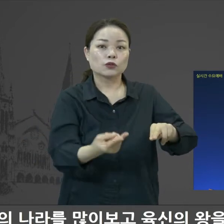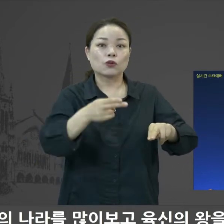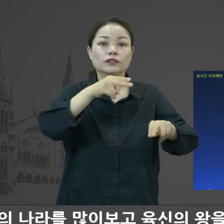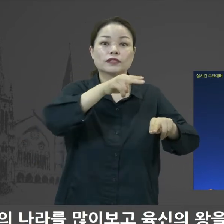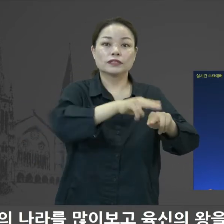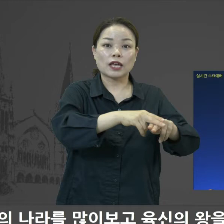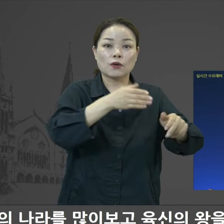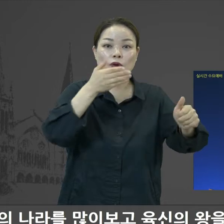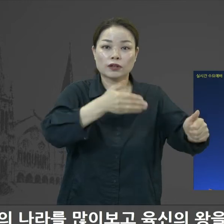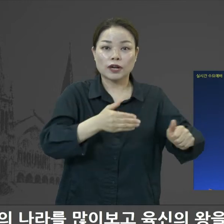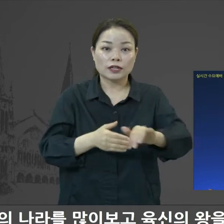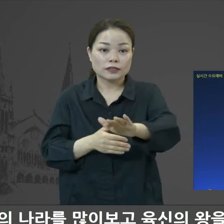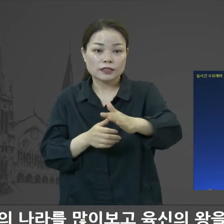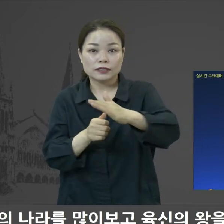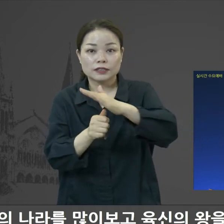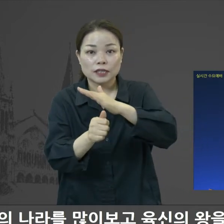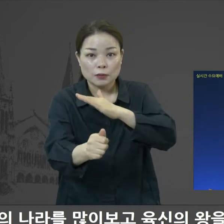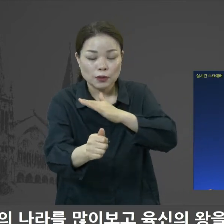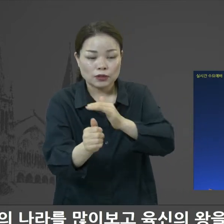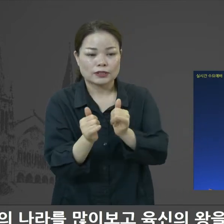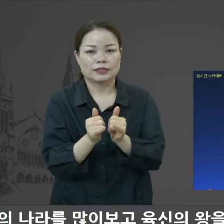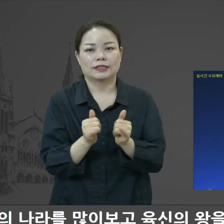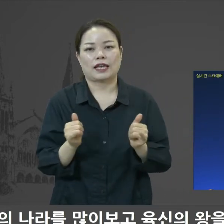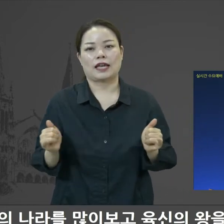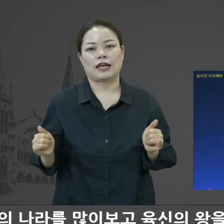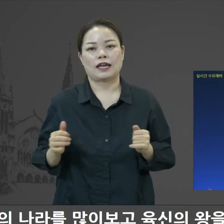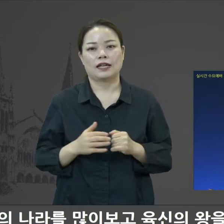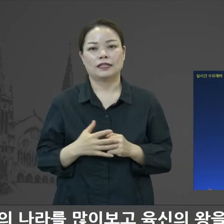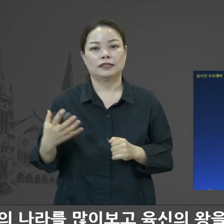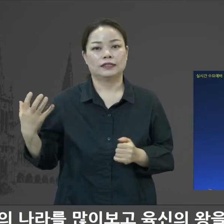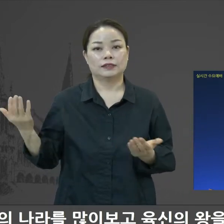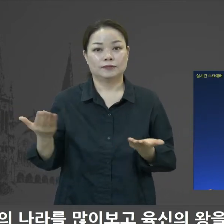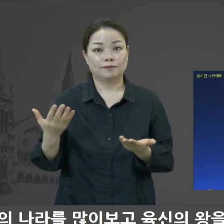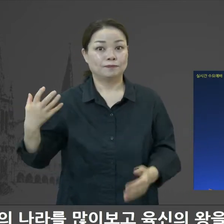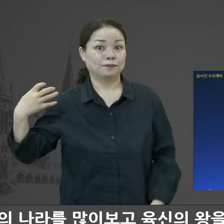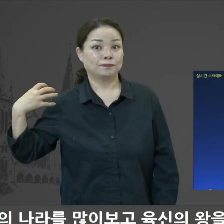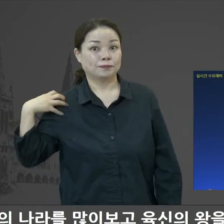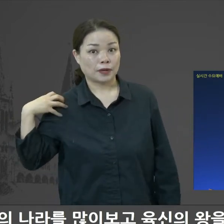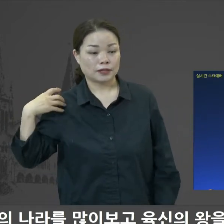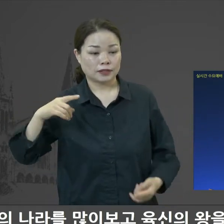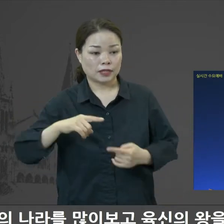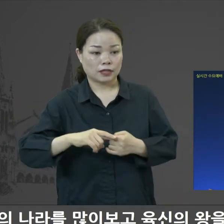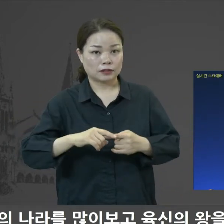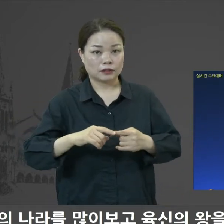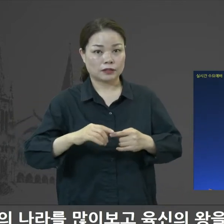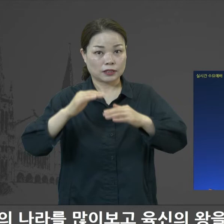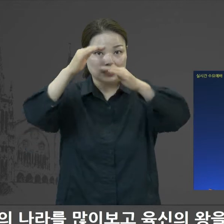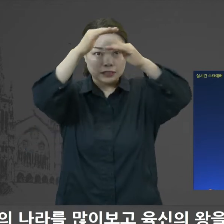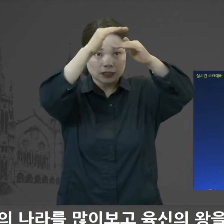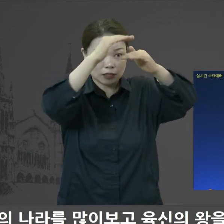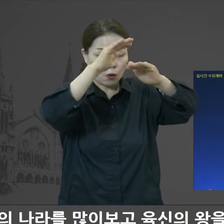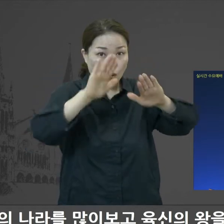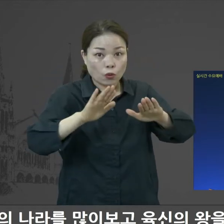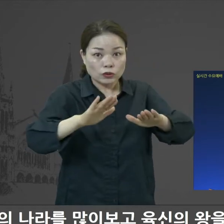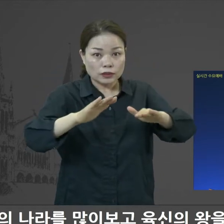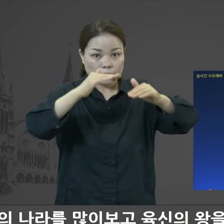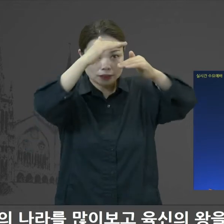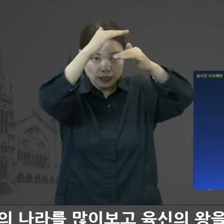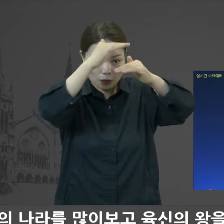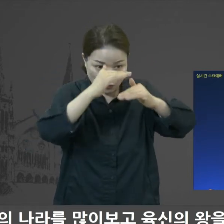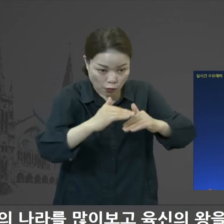왕, 너희들의 대표로 세운 사람이 해야 할 일에 대한 내용을 오늘 우리가 읽은 본문